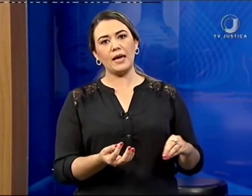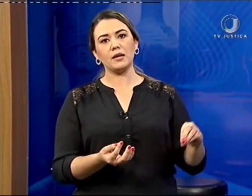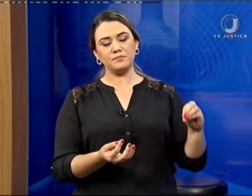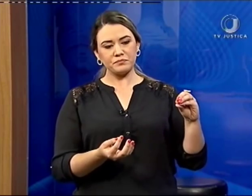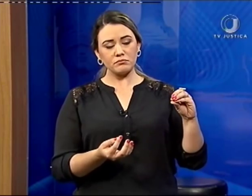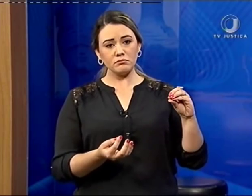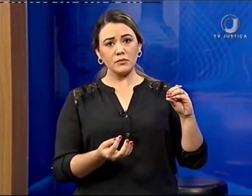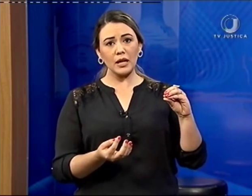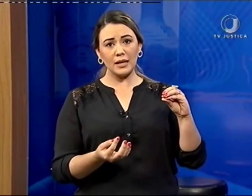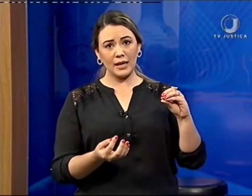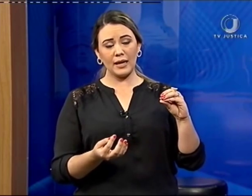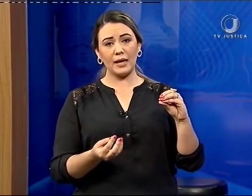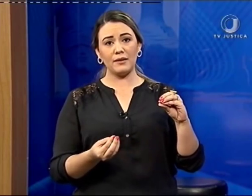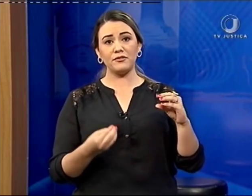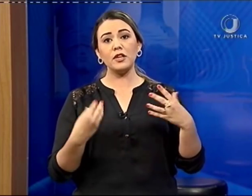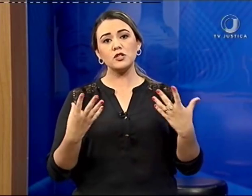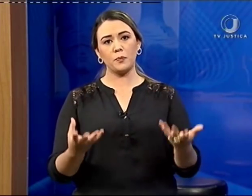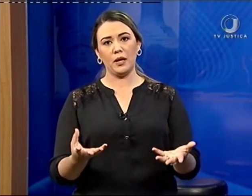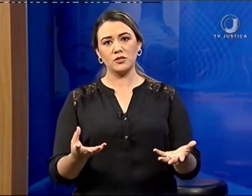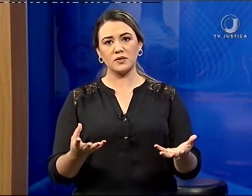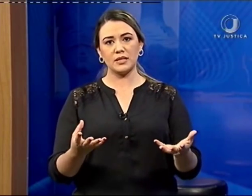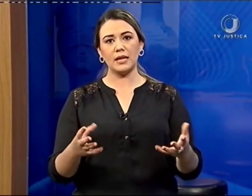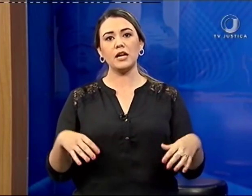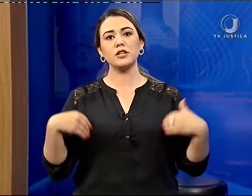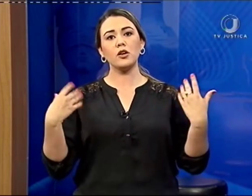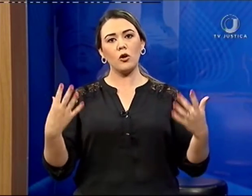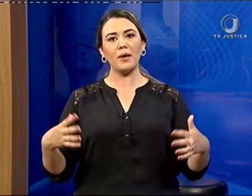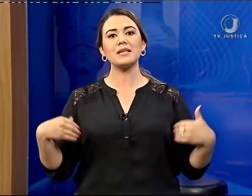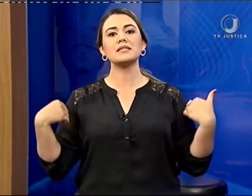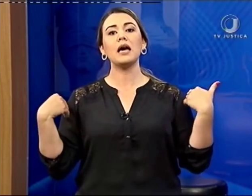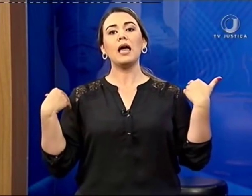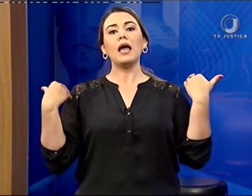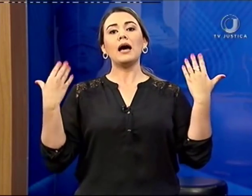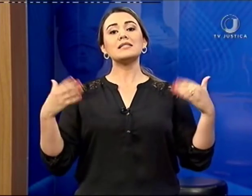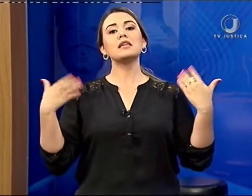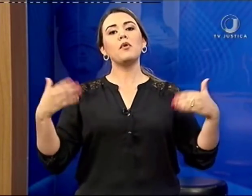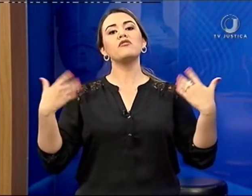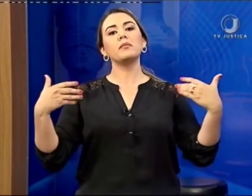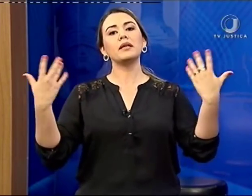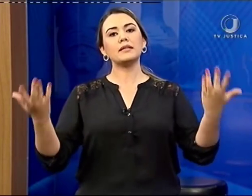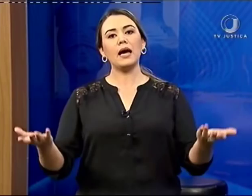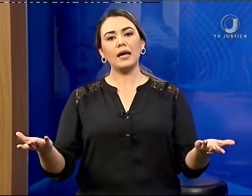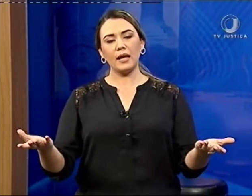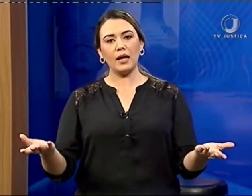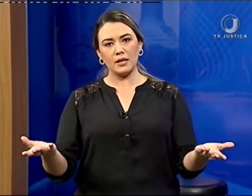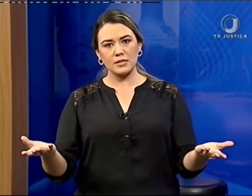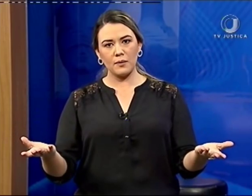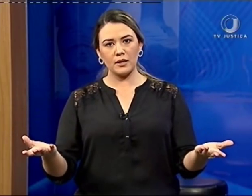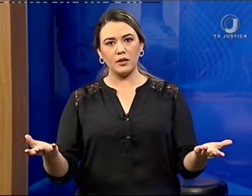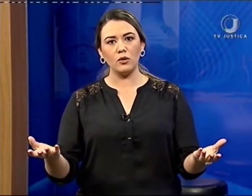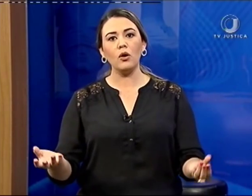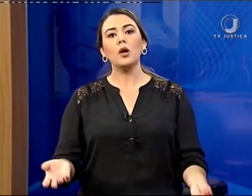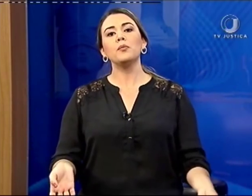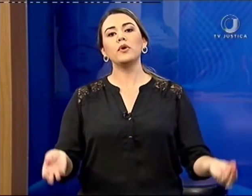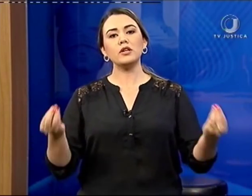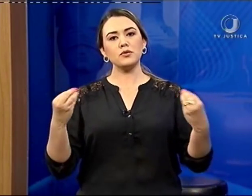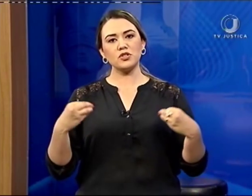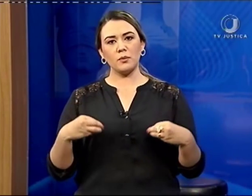era visto pela sociedade, ele começa a se movimentar em relação àquilo, por isso os